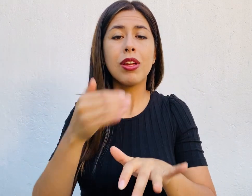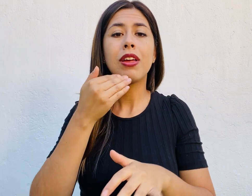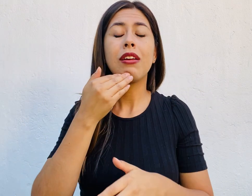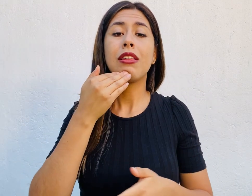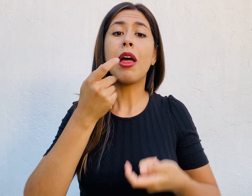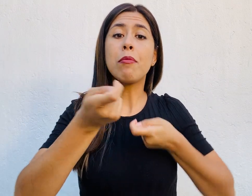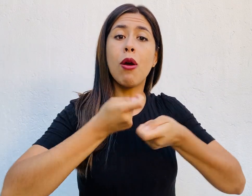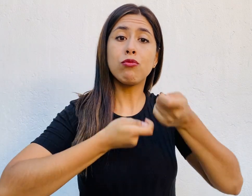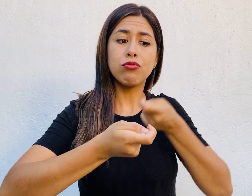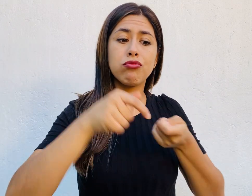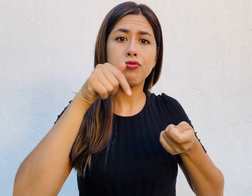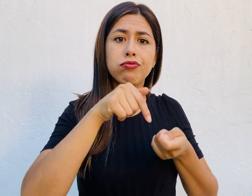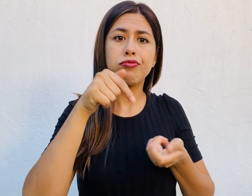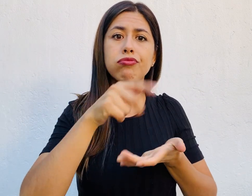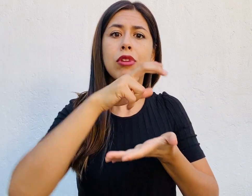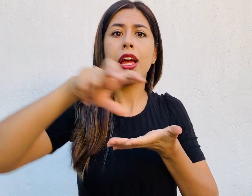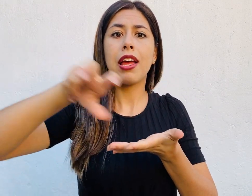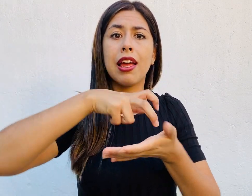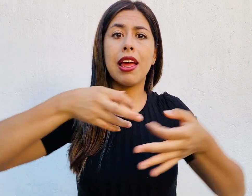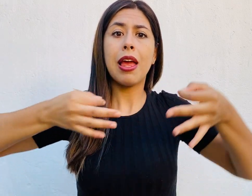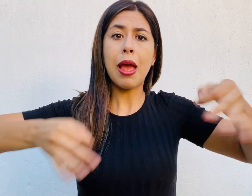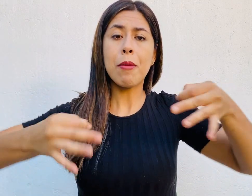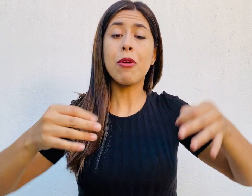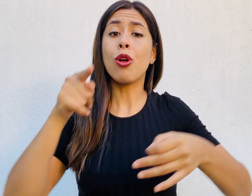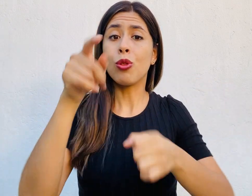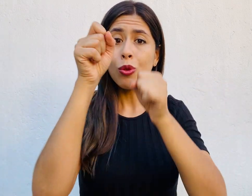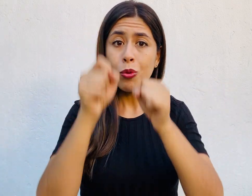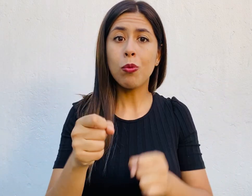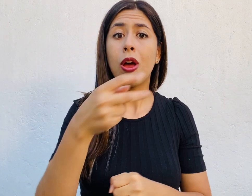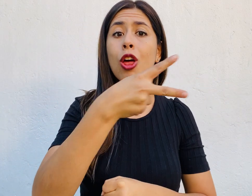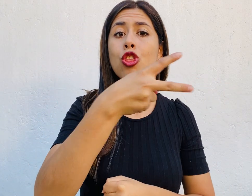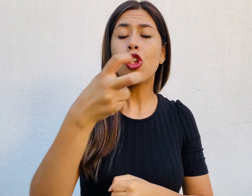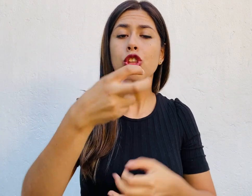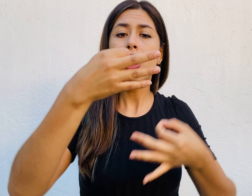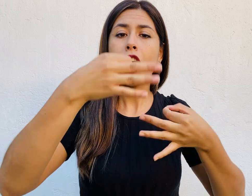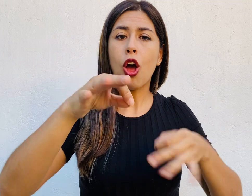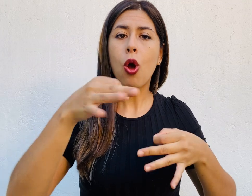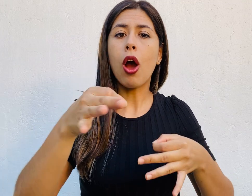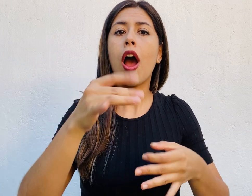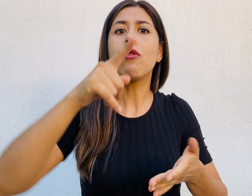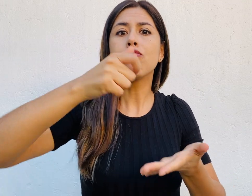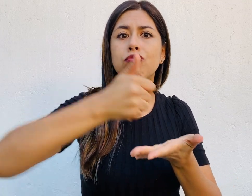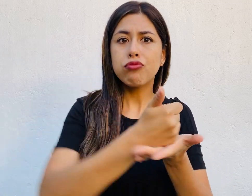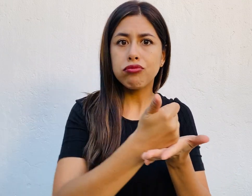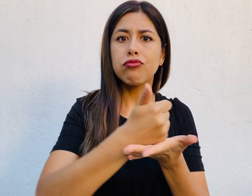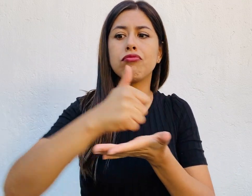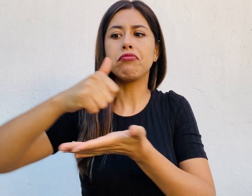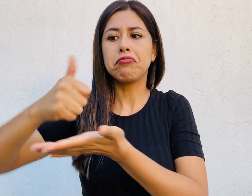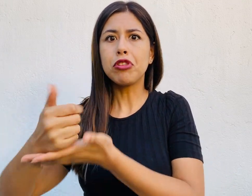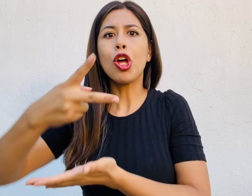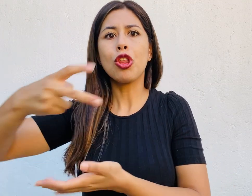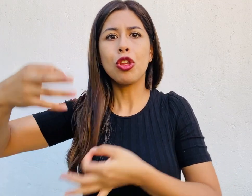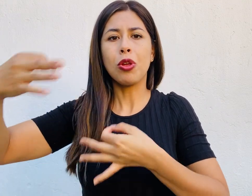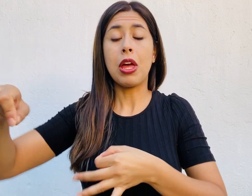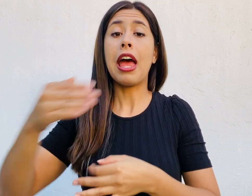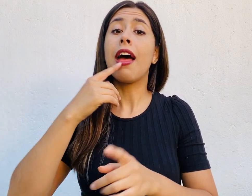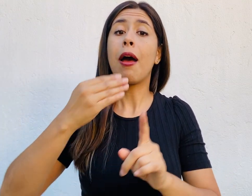donde puedes imprimir 200 hojas por semestre. Además, la credencial te servirá para identificarte como